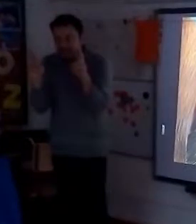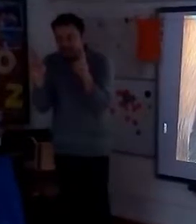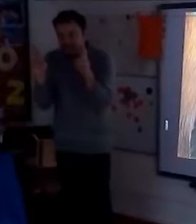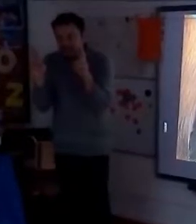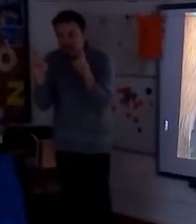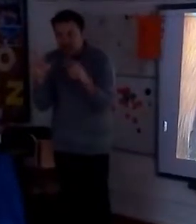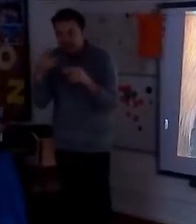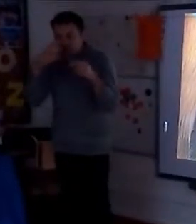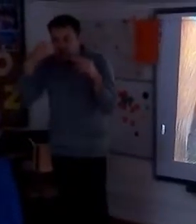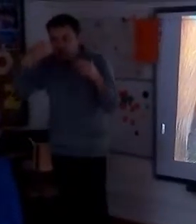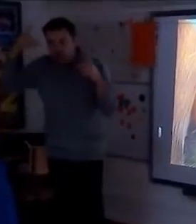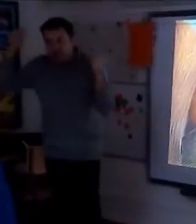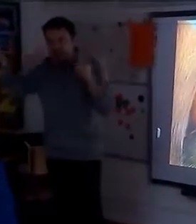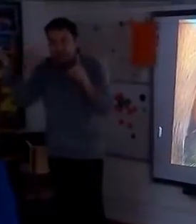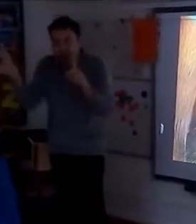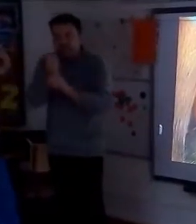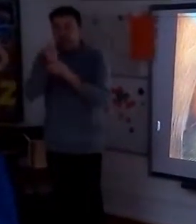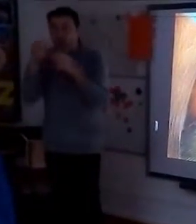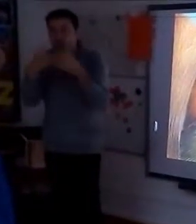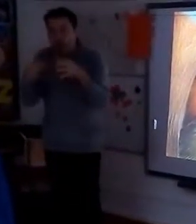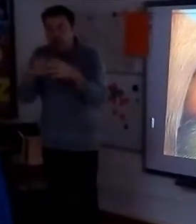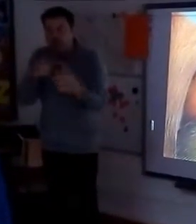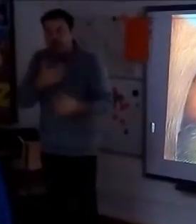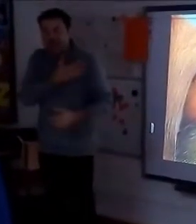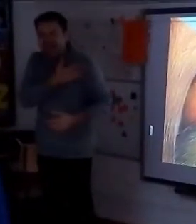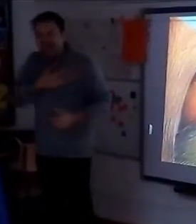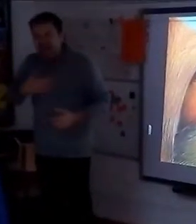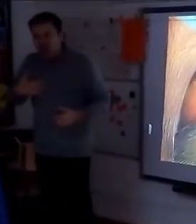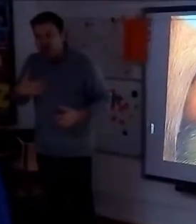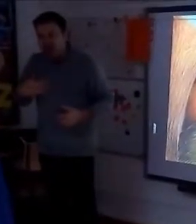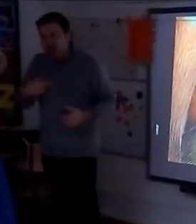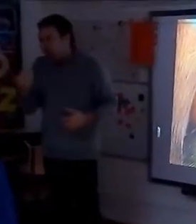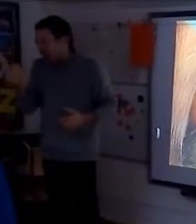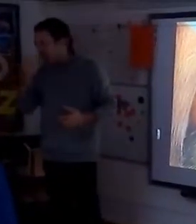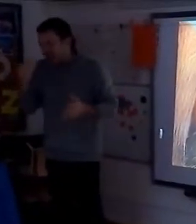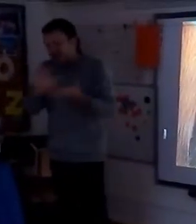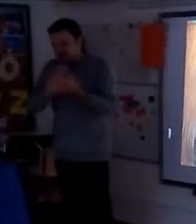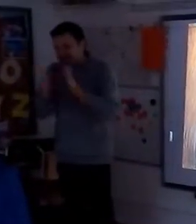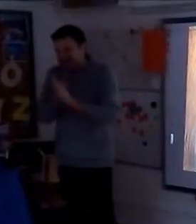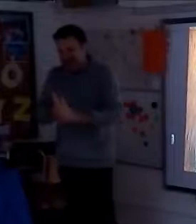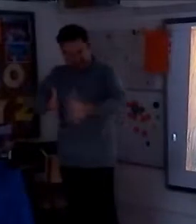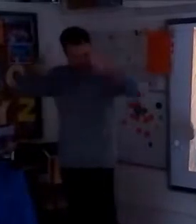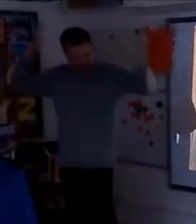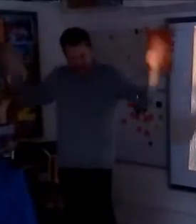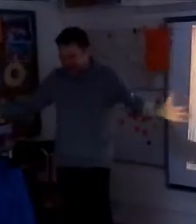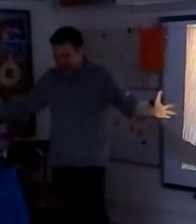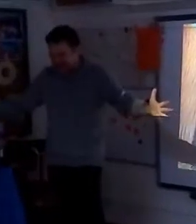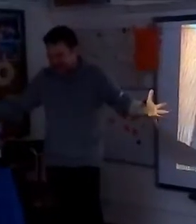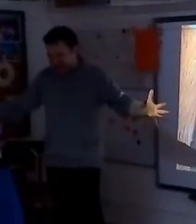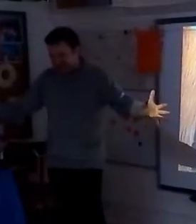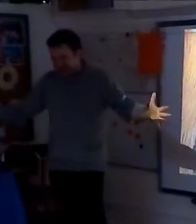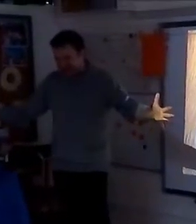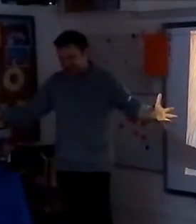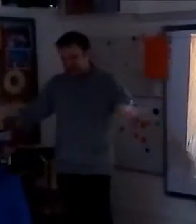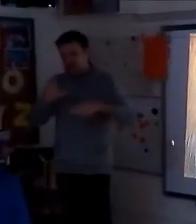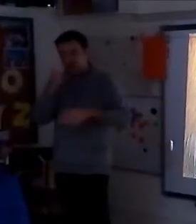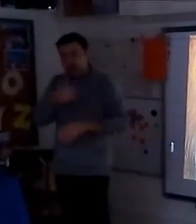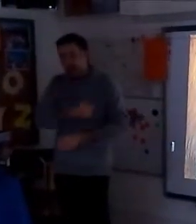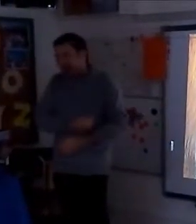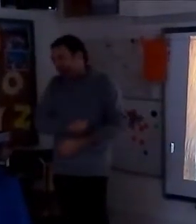tengo suerte y encuentro los huevos que necesito. Porque tengo que comer una tortilla gigante, gigante, porque